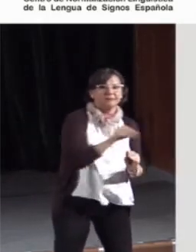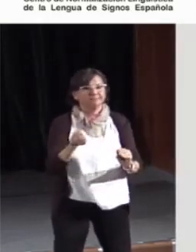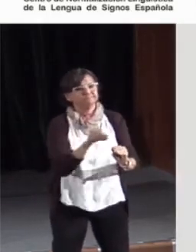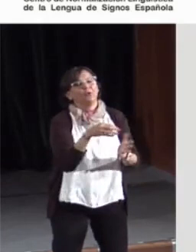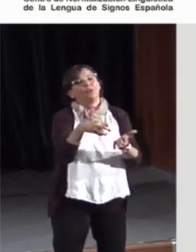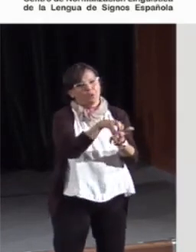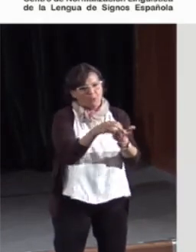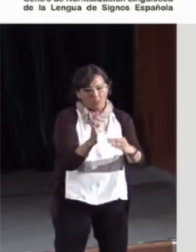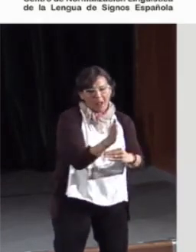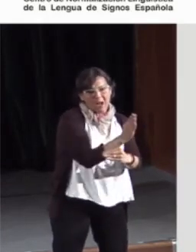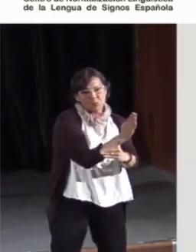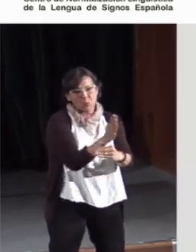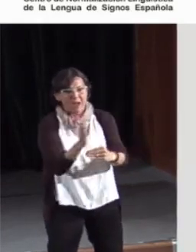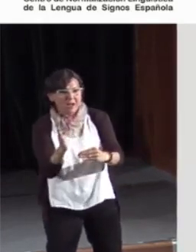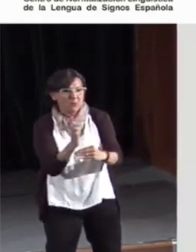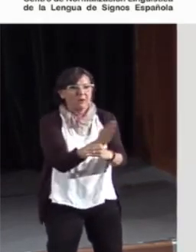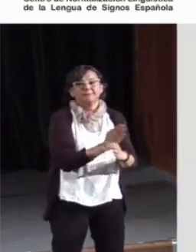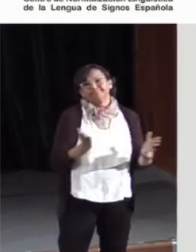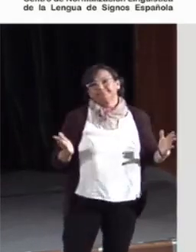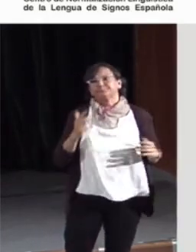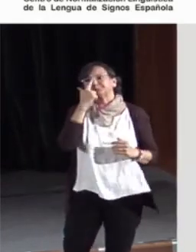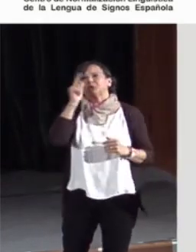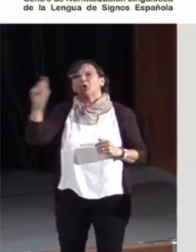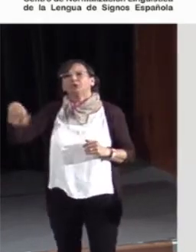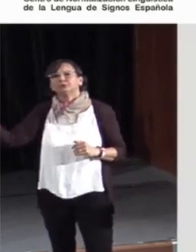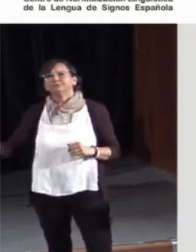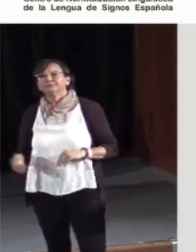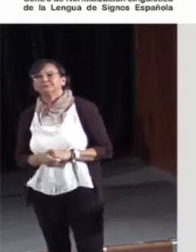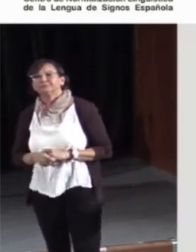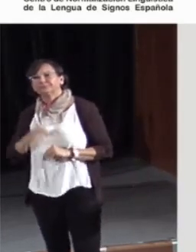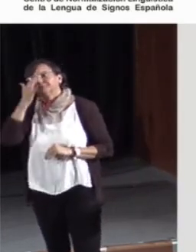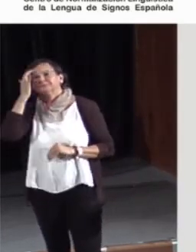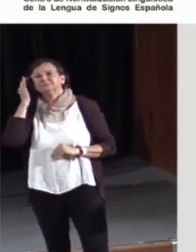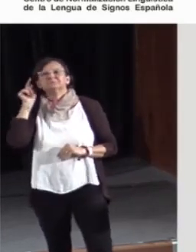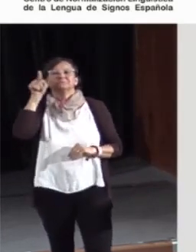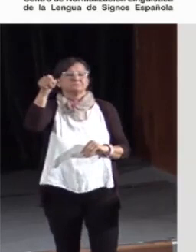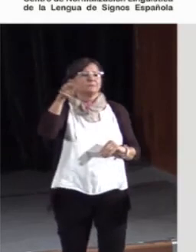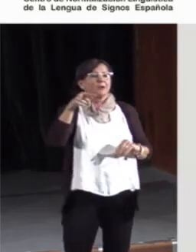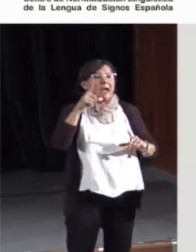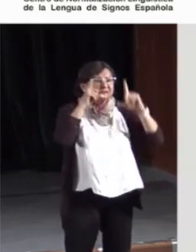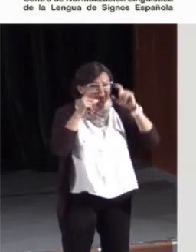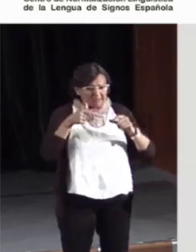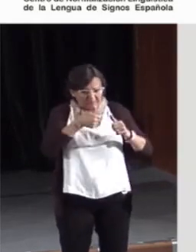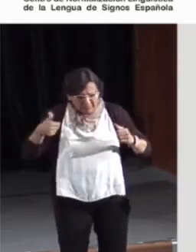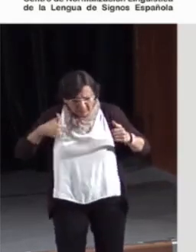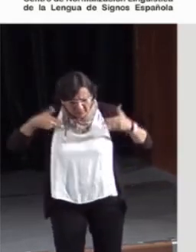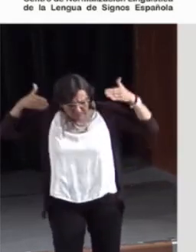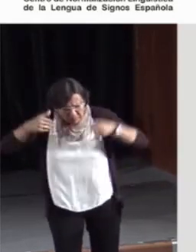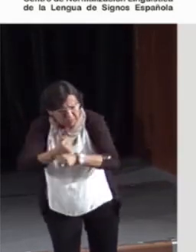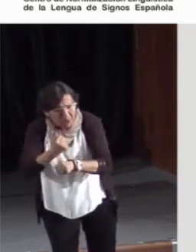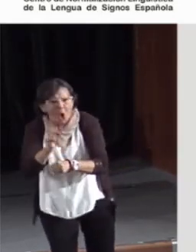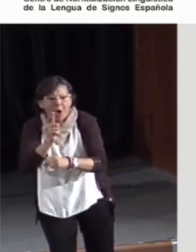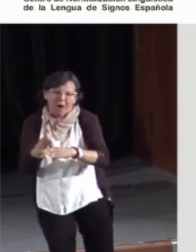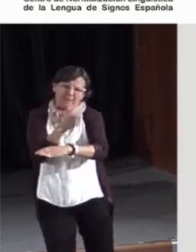ahí encontramos la dificultad en separar los gestos de la expresión